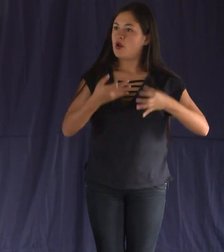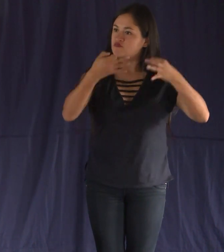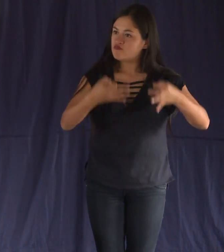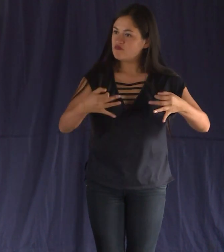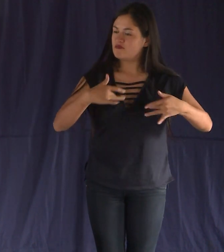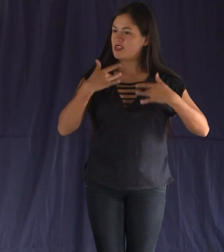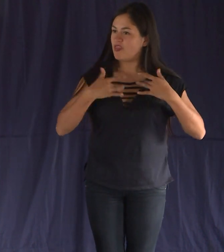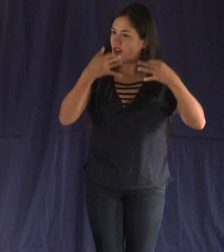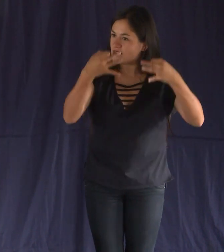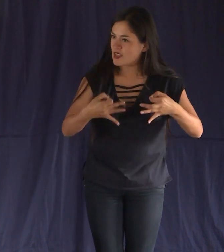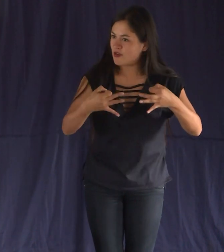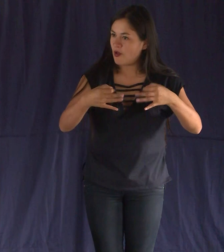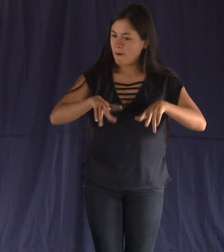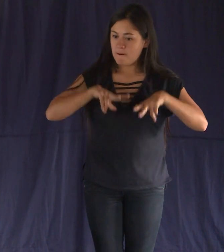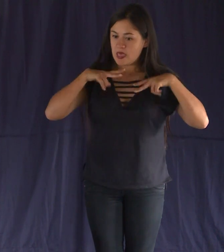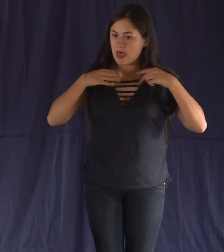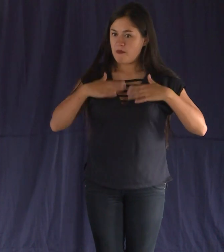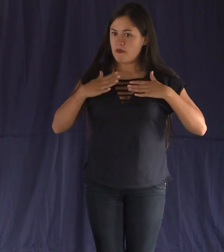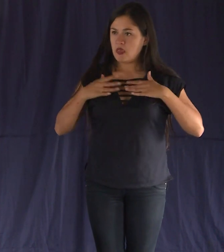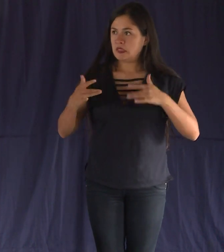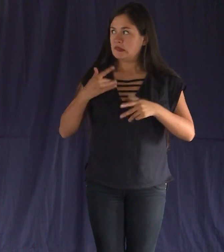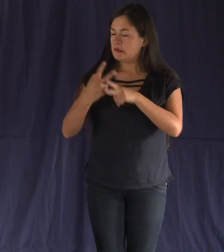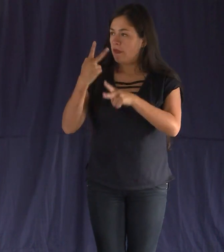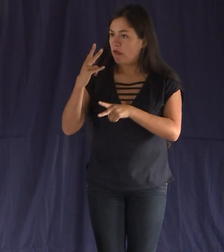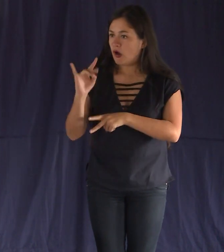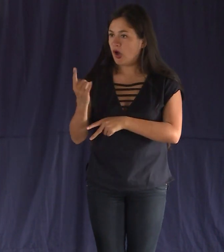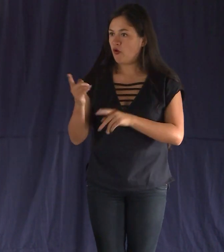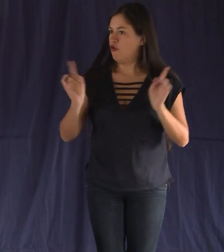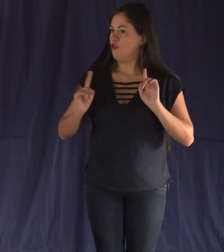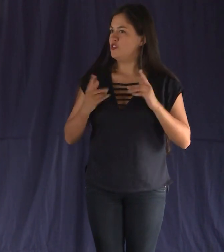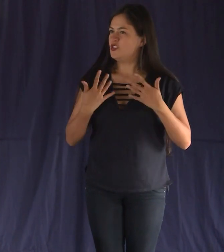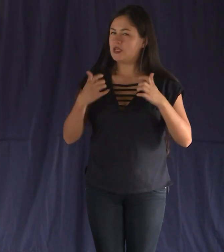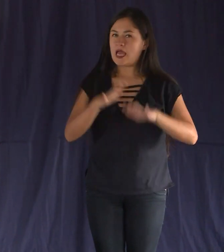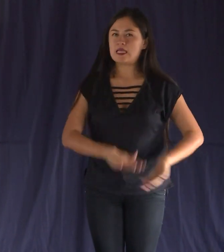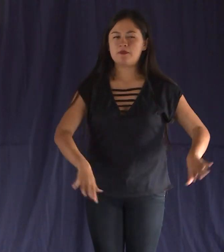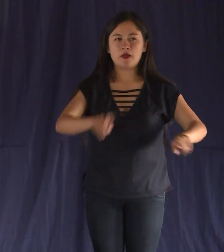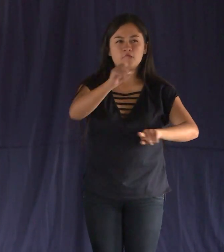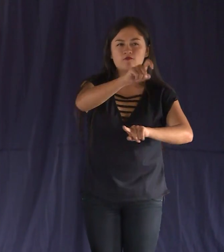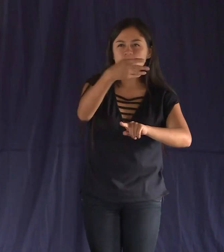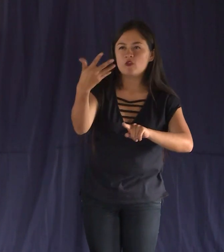lugar donde la vida de uno no corriera pues riesgo.